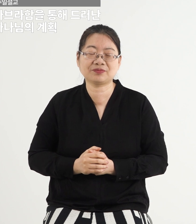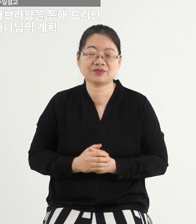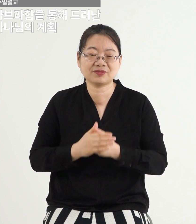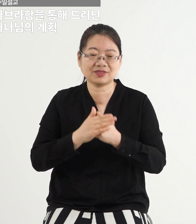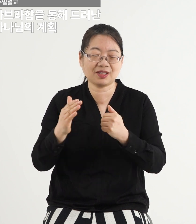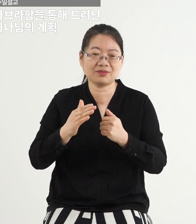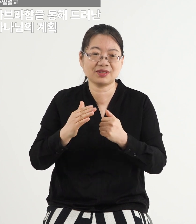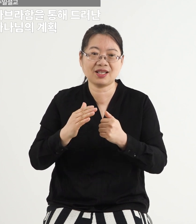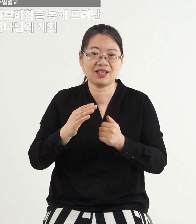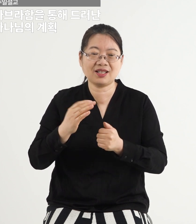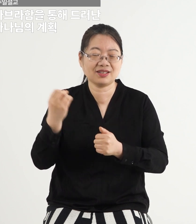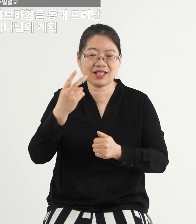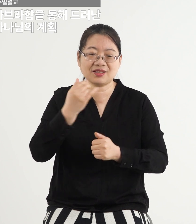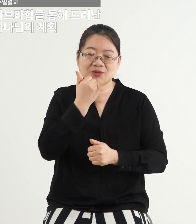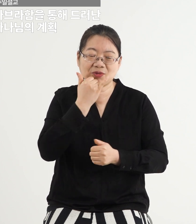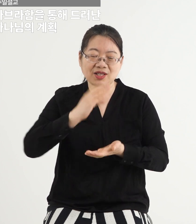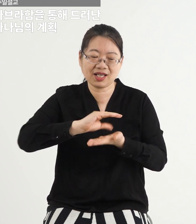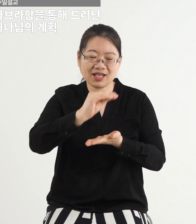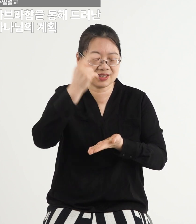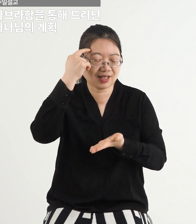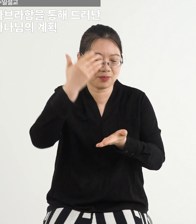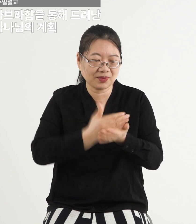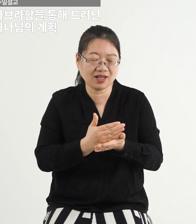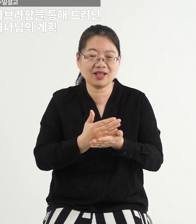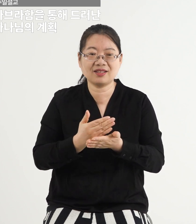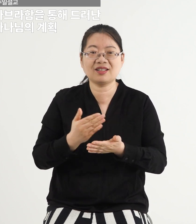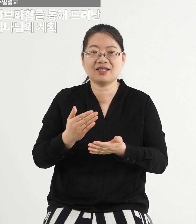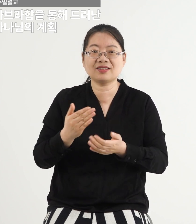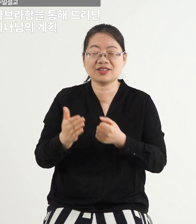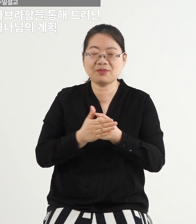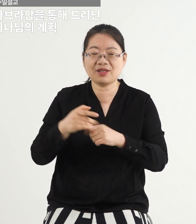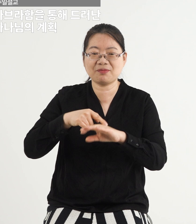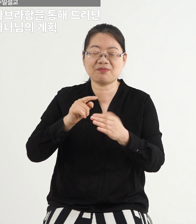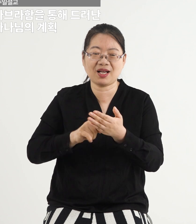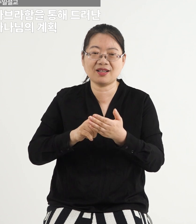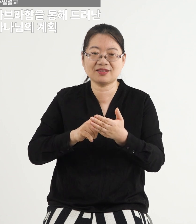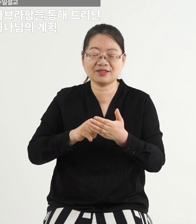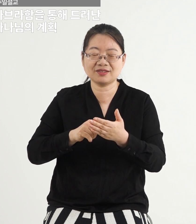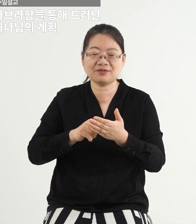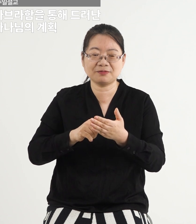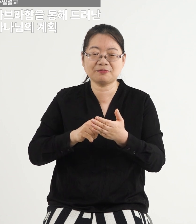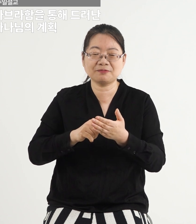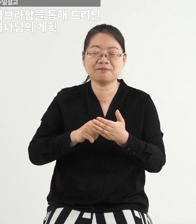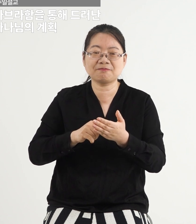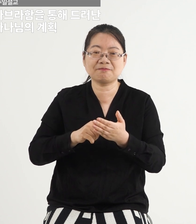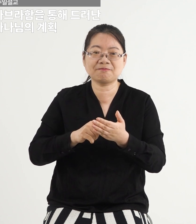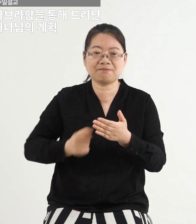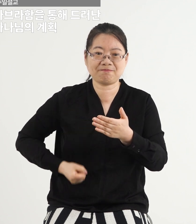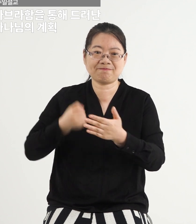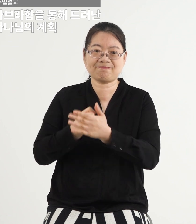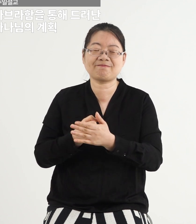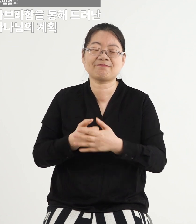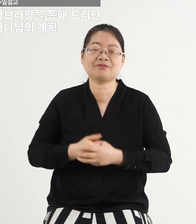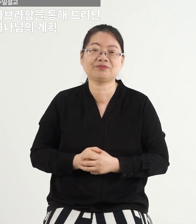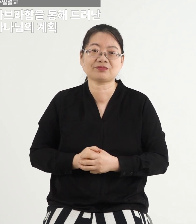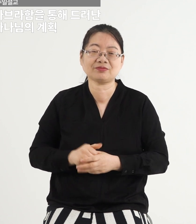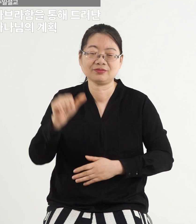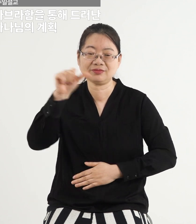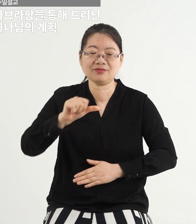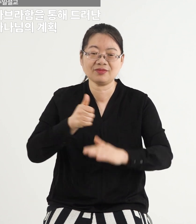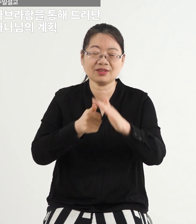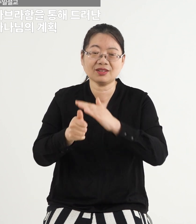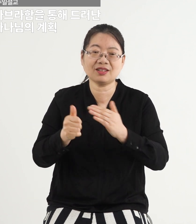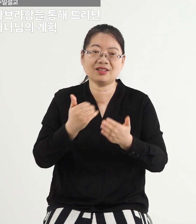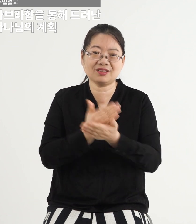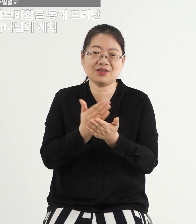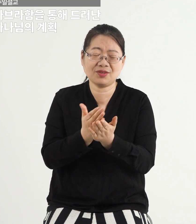그러니까 돌아갈 생각하지 마라. 그 한마디의 마음을 그냥 바로 접었습니다. 그러니까 아시아 선수가 여러